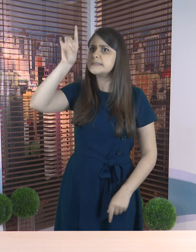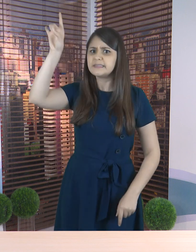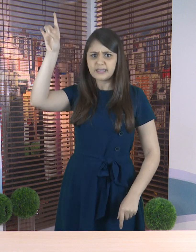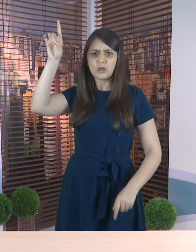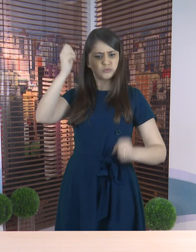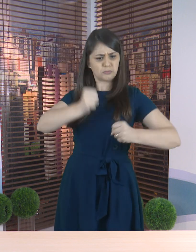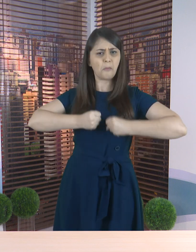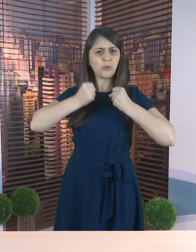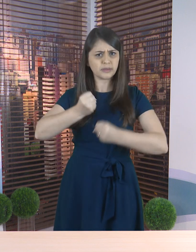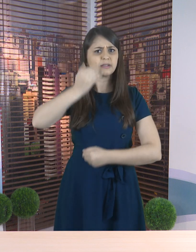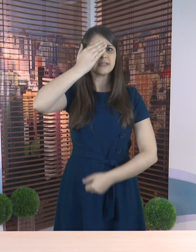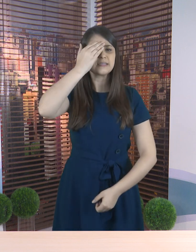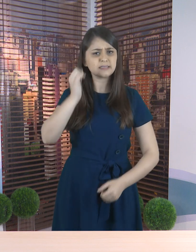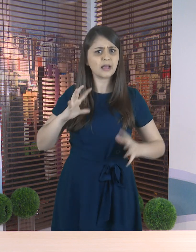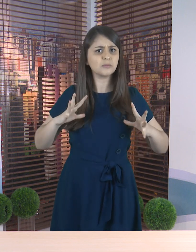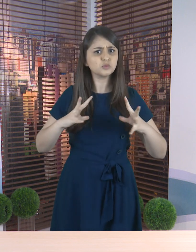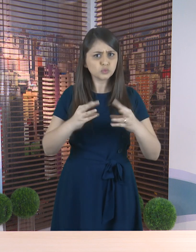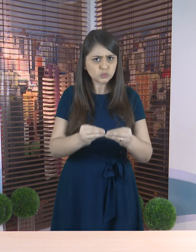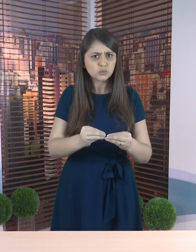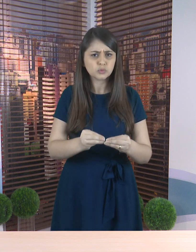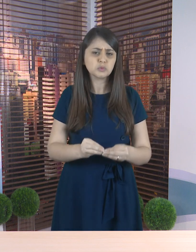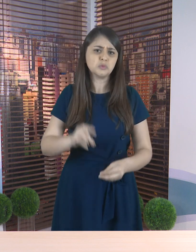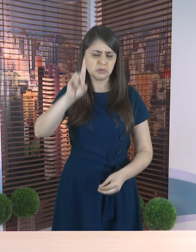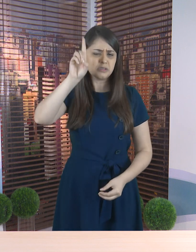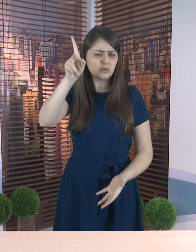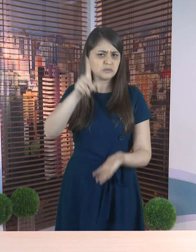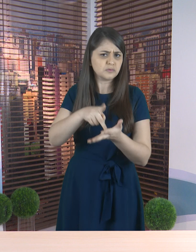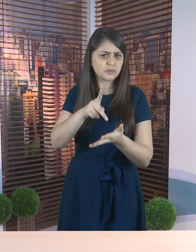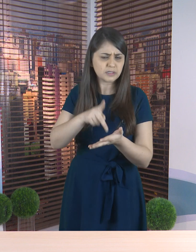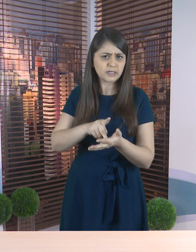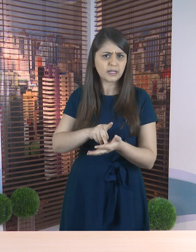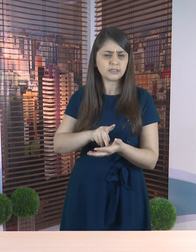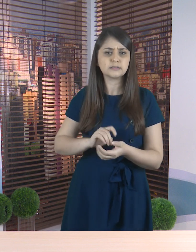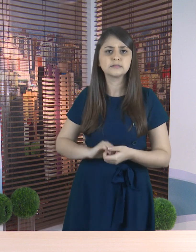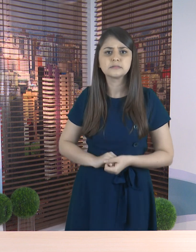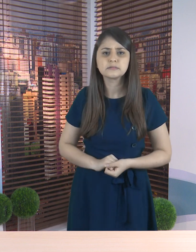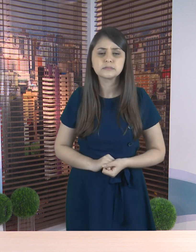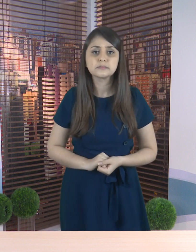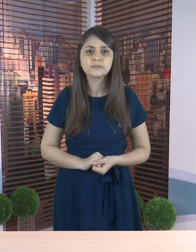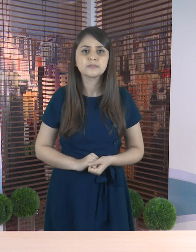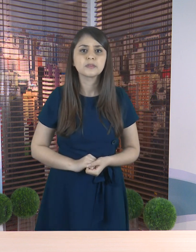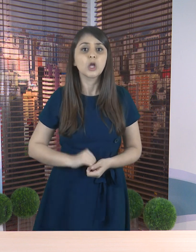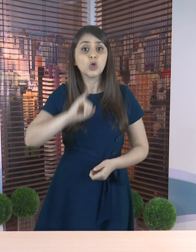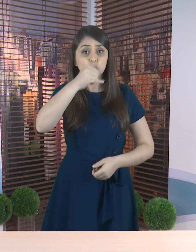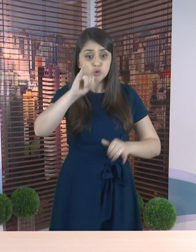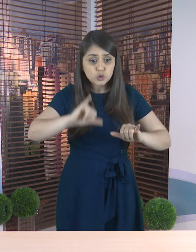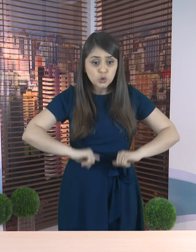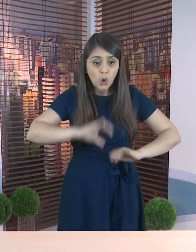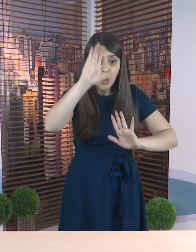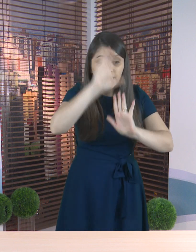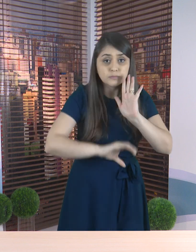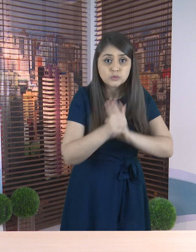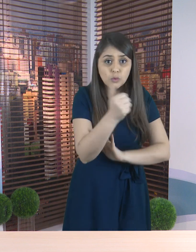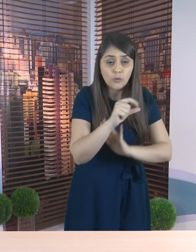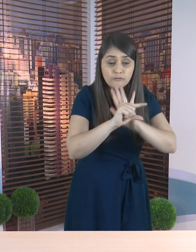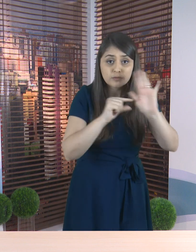Zofar diz ao patriarca: e te fizesse saber os segredos